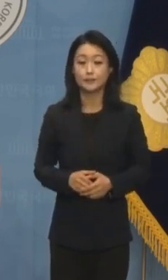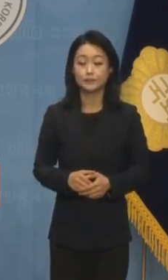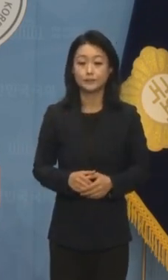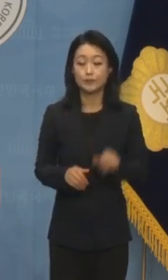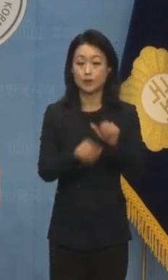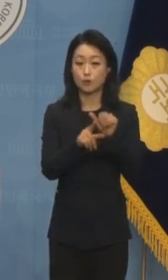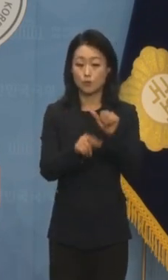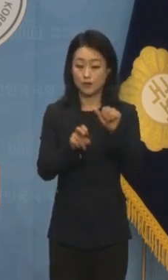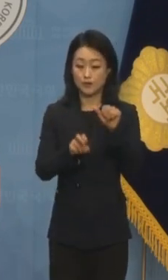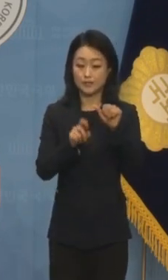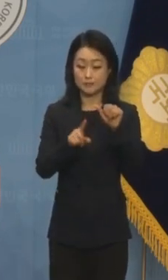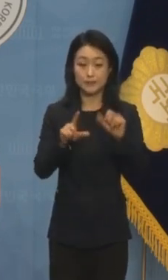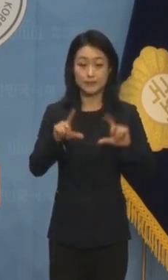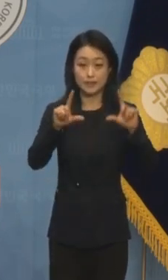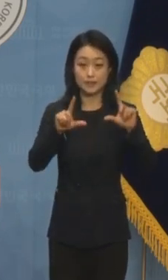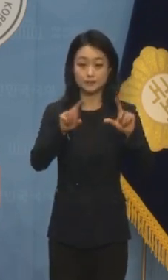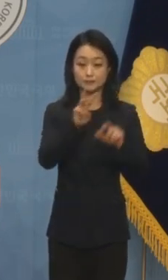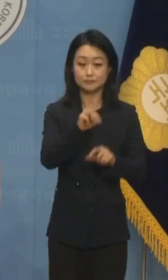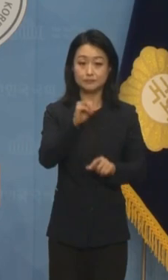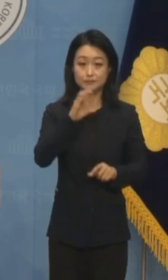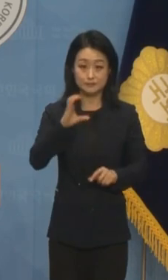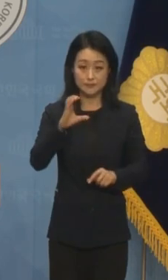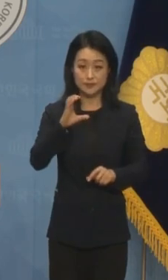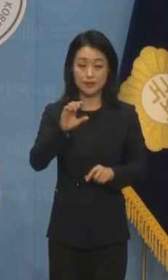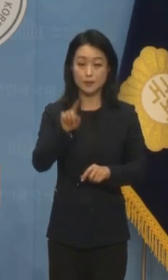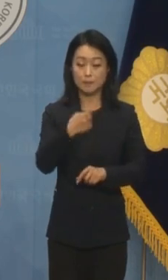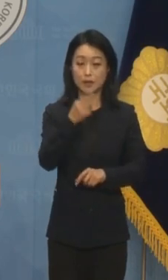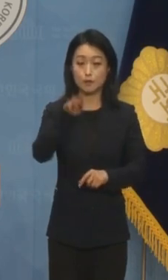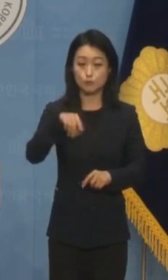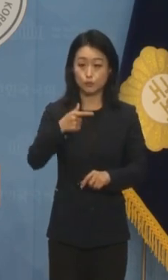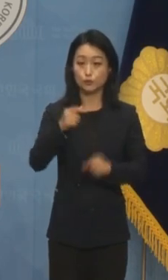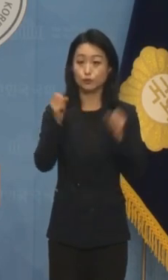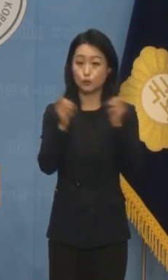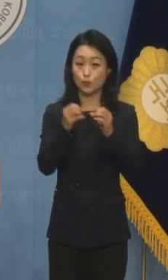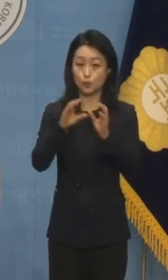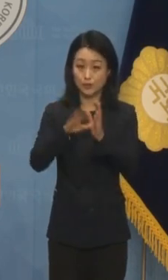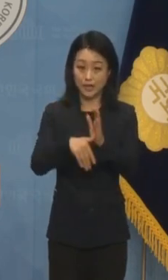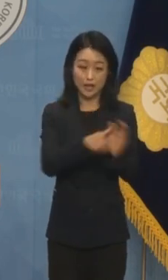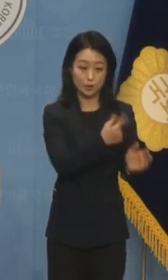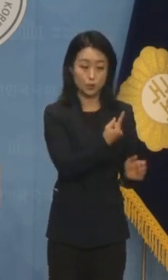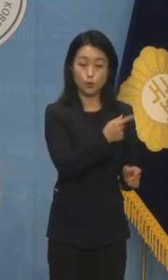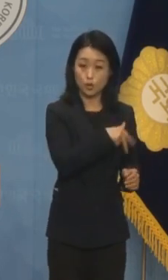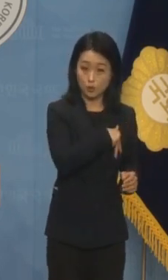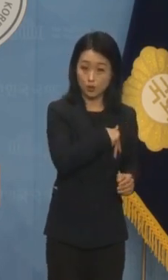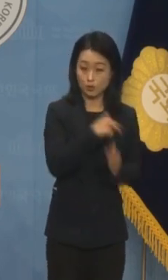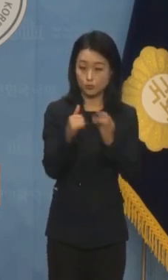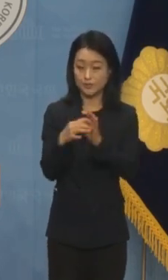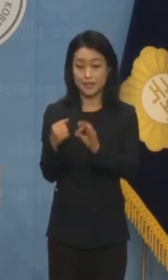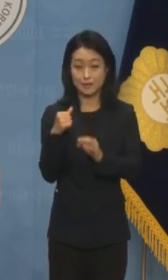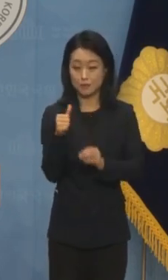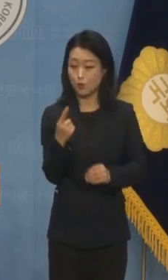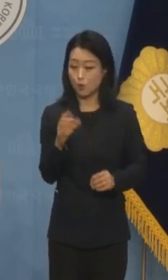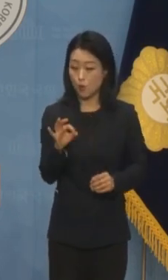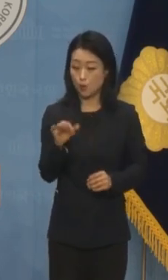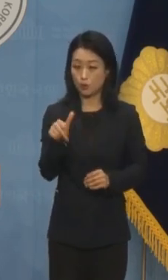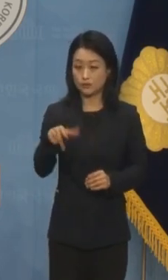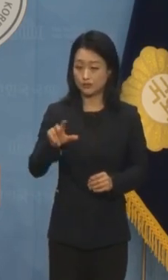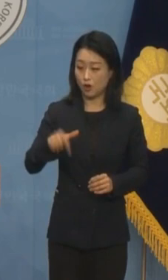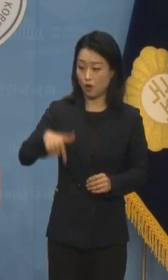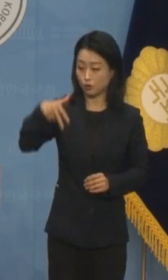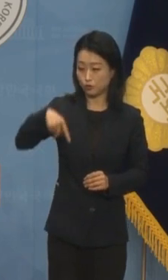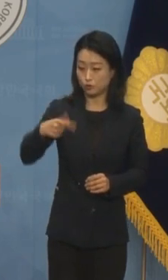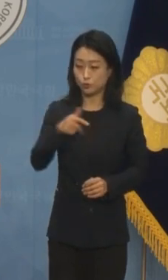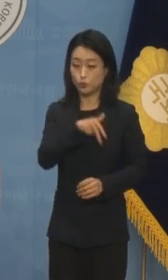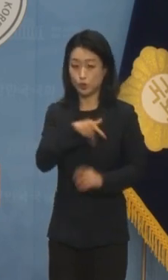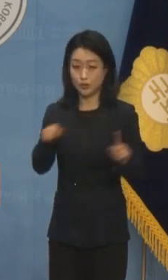지난 5월 21일 MBC 100분 토론에 나온 민주당 노정민 의원과 국민의 힘 홍석준 의원과의 대화를